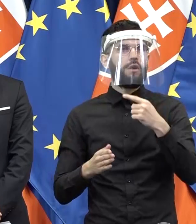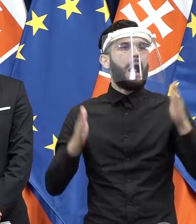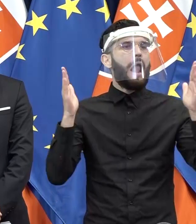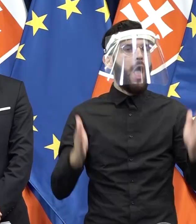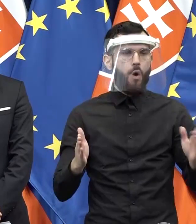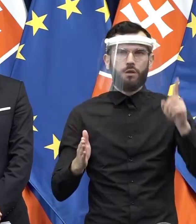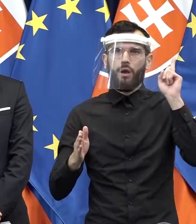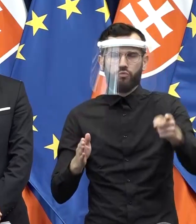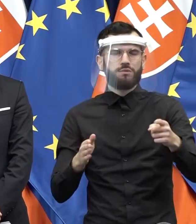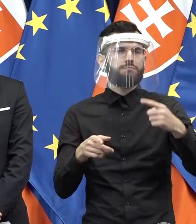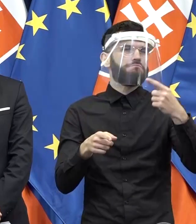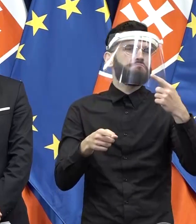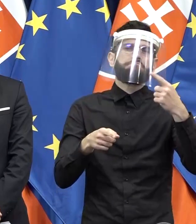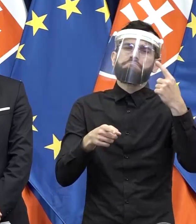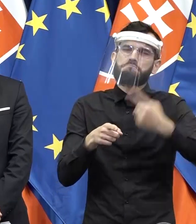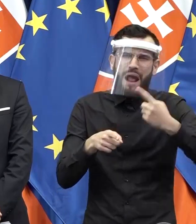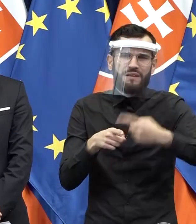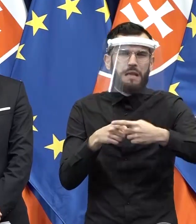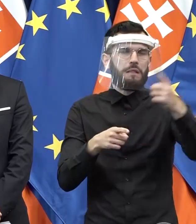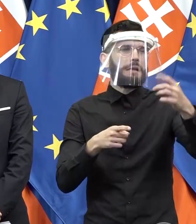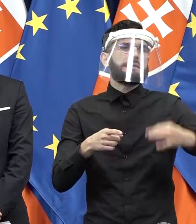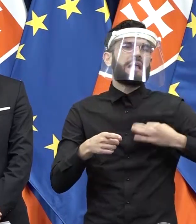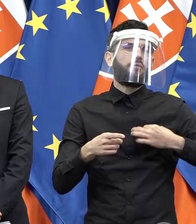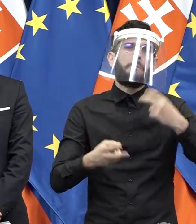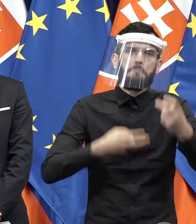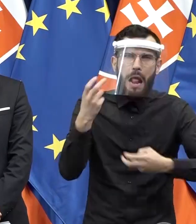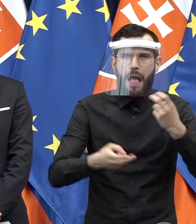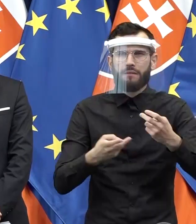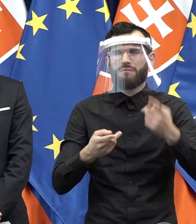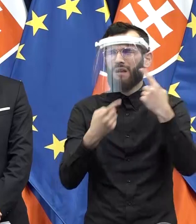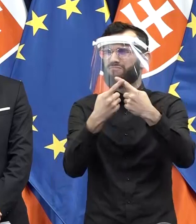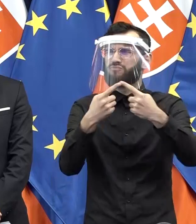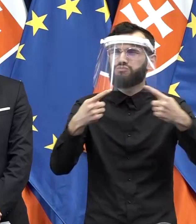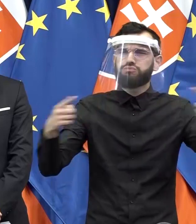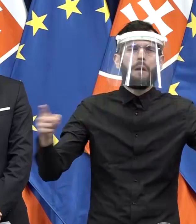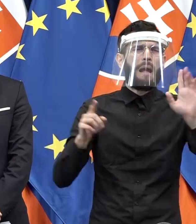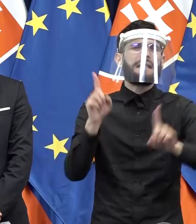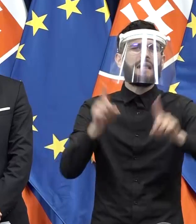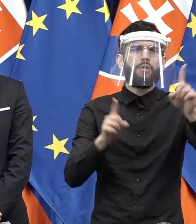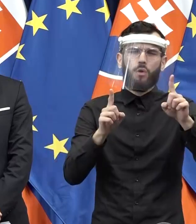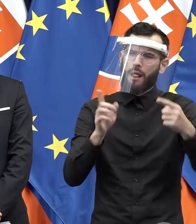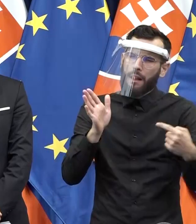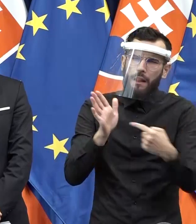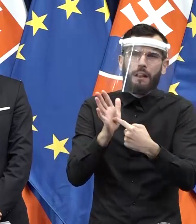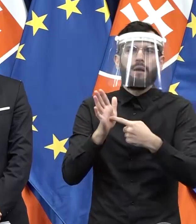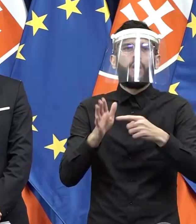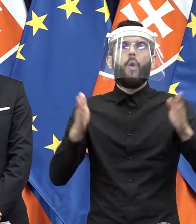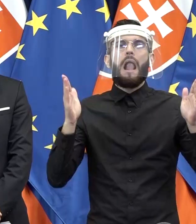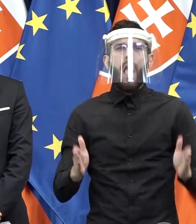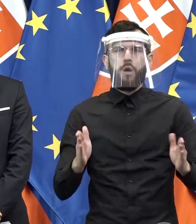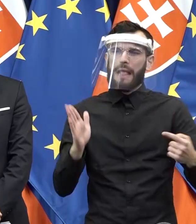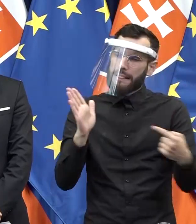treba vykonať pravidelnú zdravotnú prehliadku vo vzťahu k práci, ale je x ďalších lehvod, ktoré spadajú pod jednotlivé rezorty,